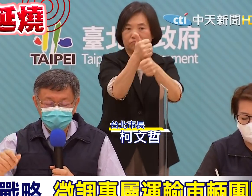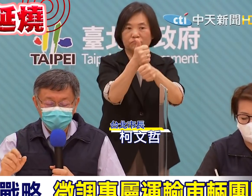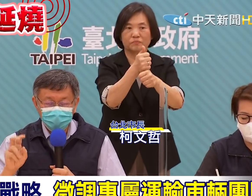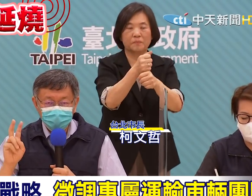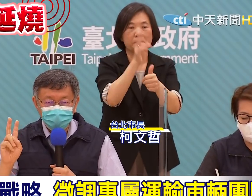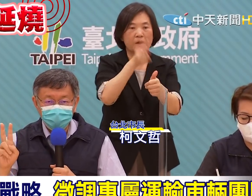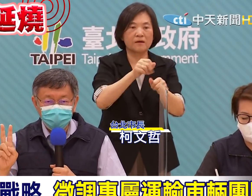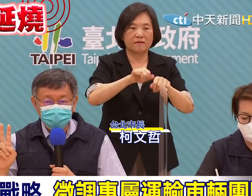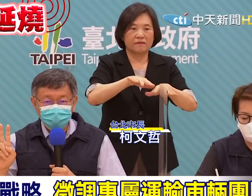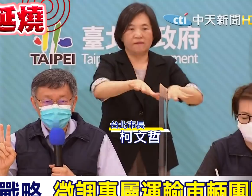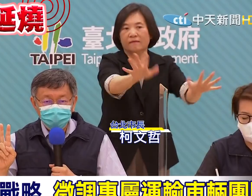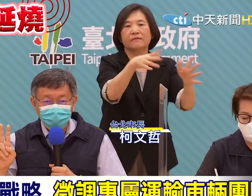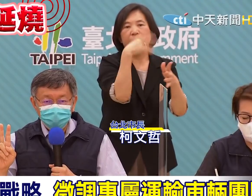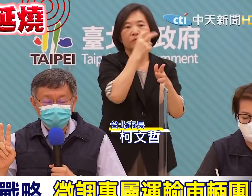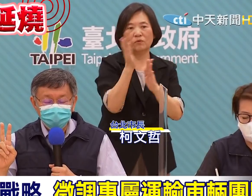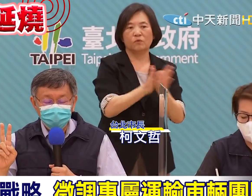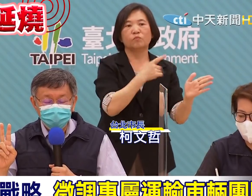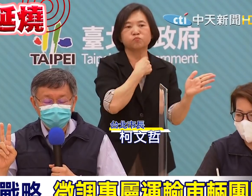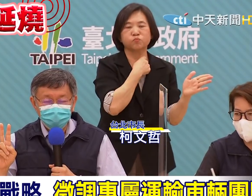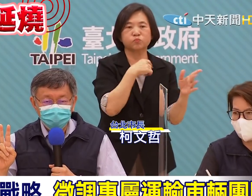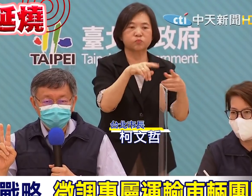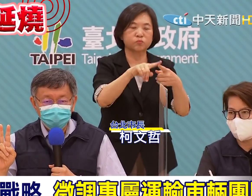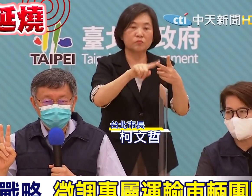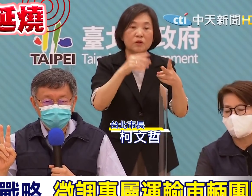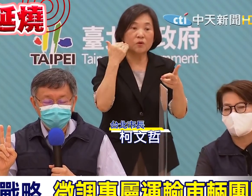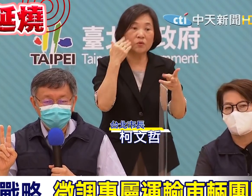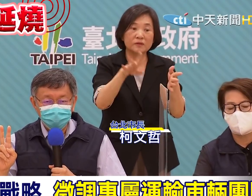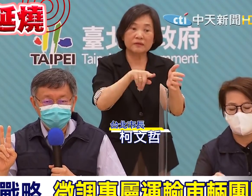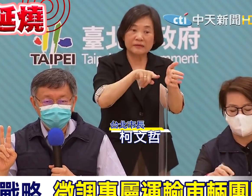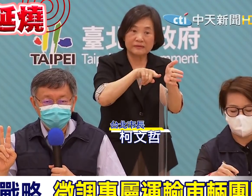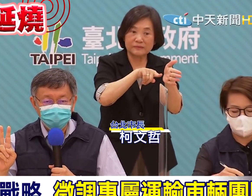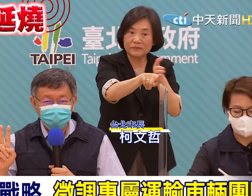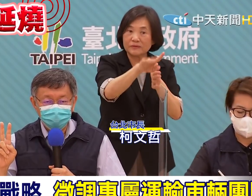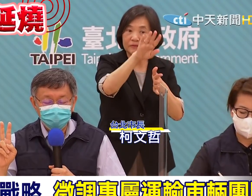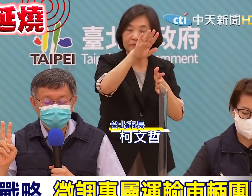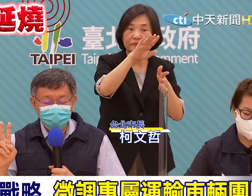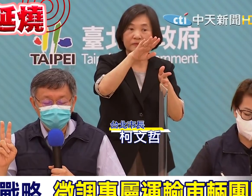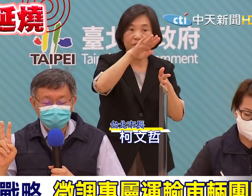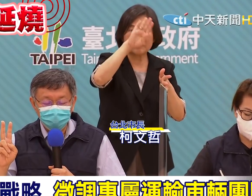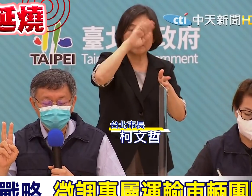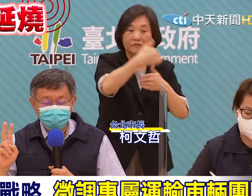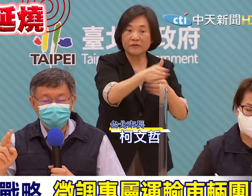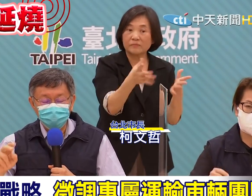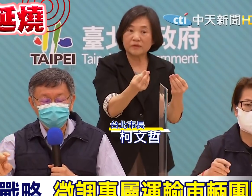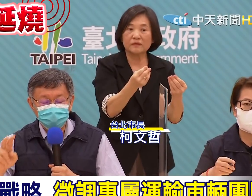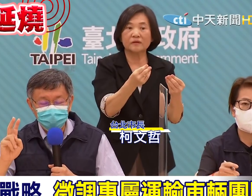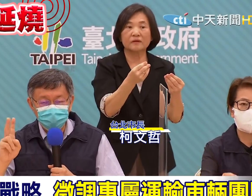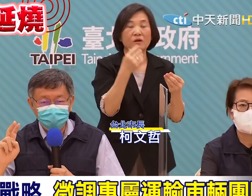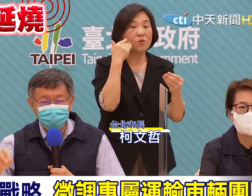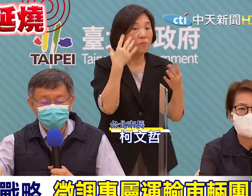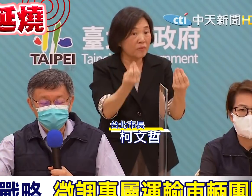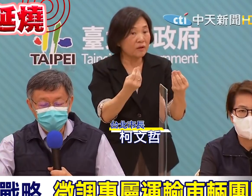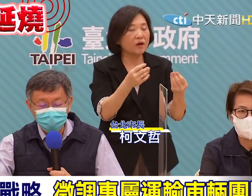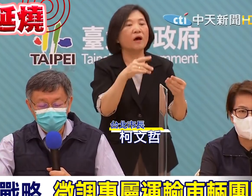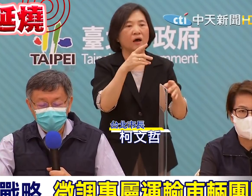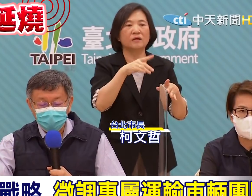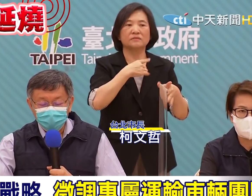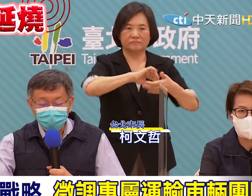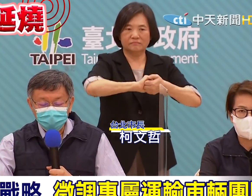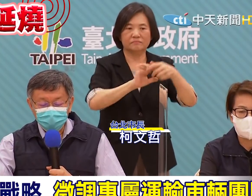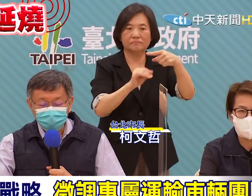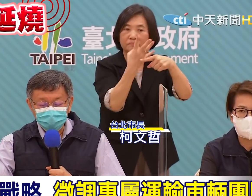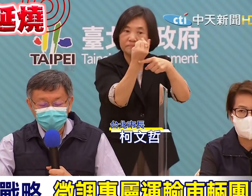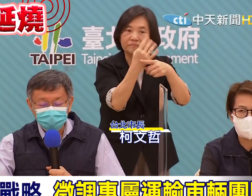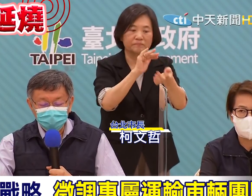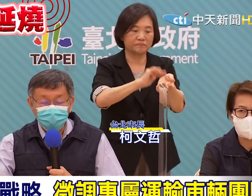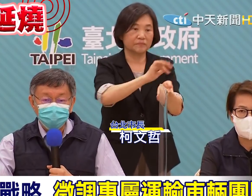机制。第二点，没有成立防疫专责医院的，就必须提供一定比例的医护人力，